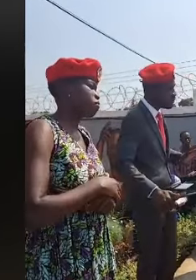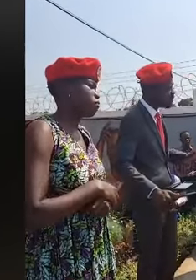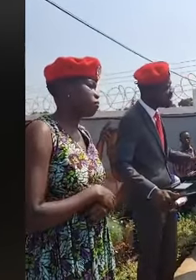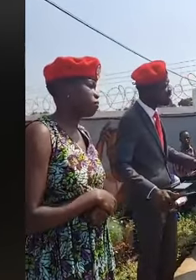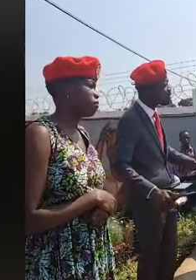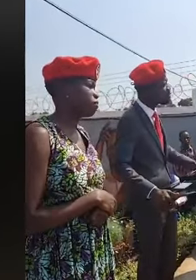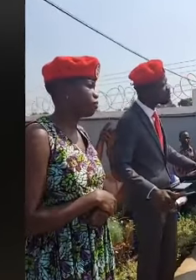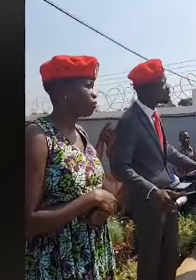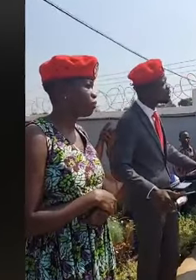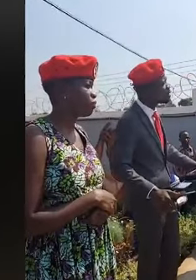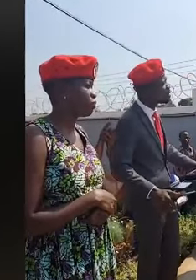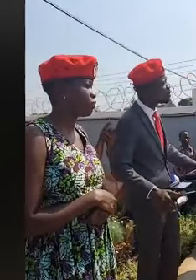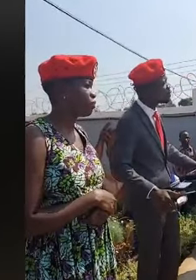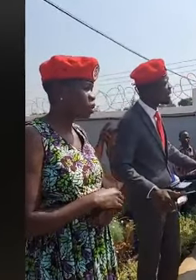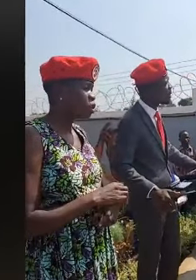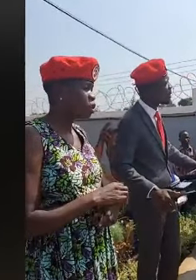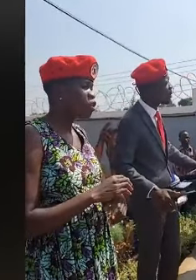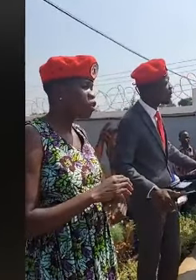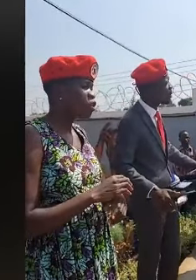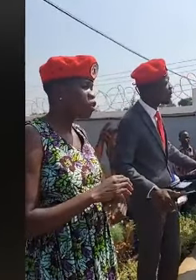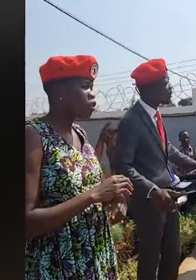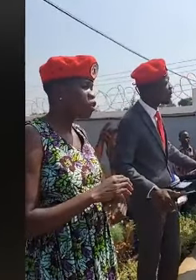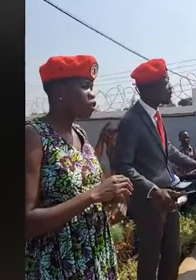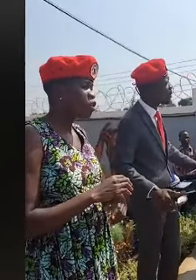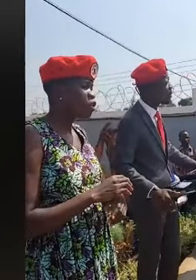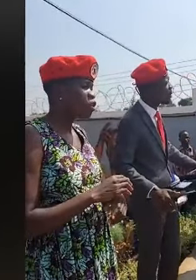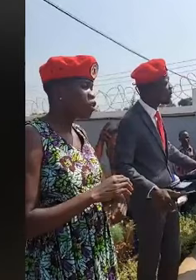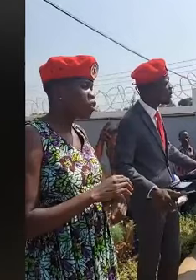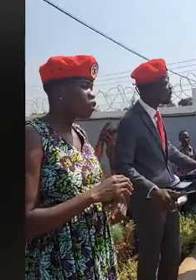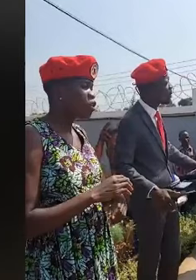Ffenna tukijjukira bannange tewaliwo